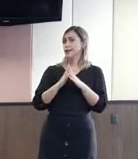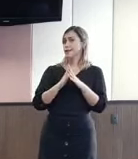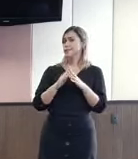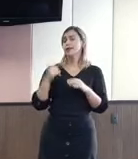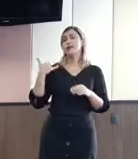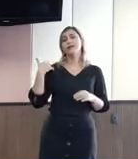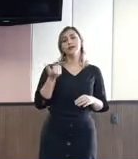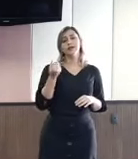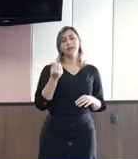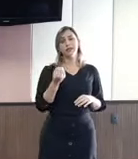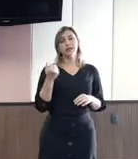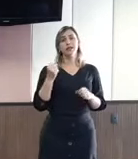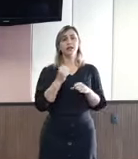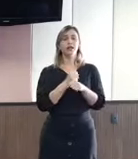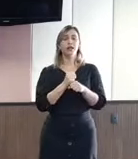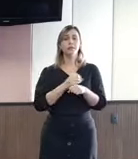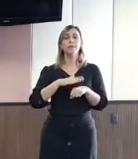anos de idade,